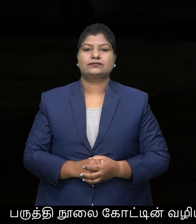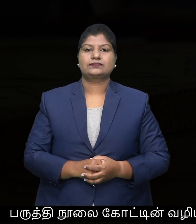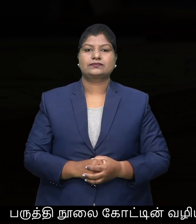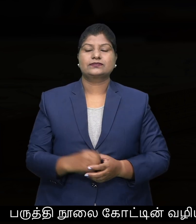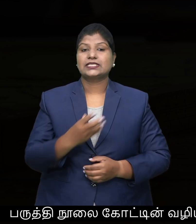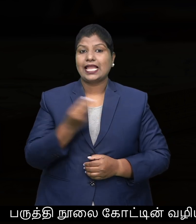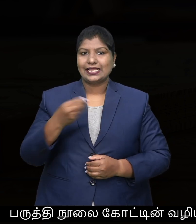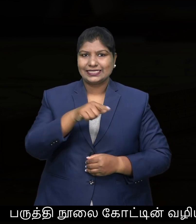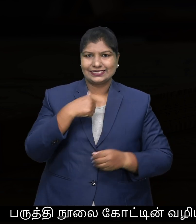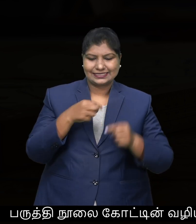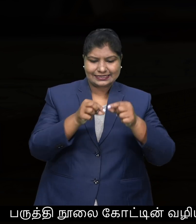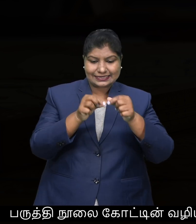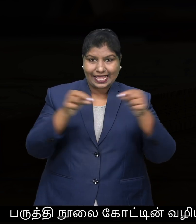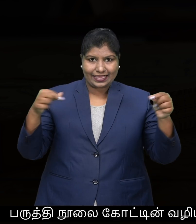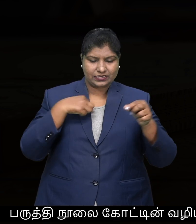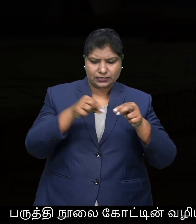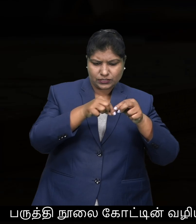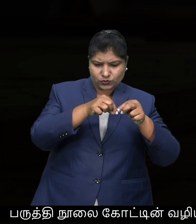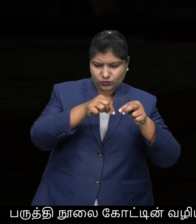வழியாக புள்ளி B வரை நகர்த்தவும்.